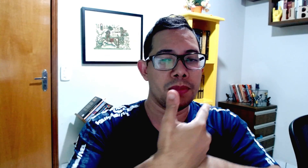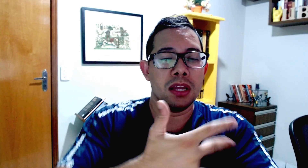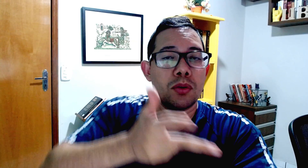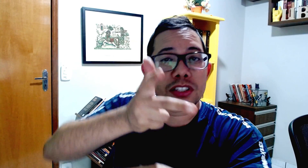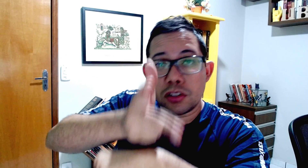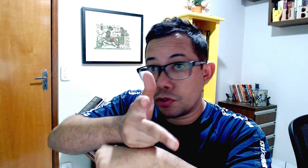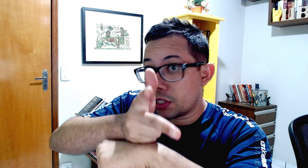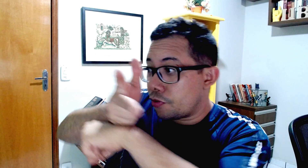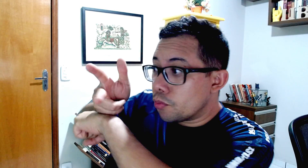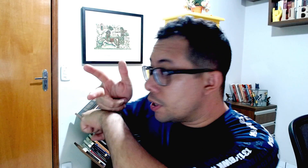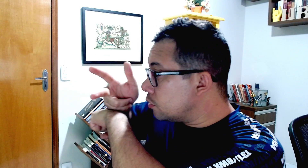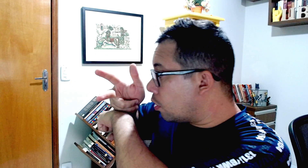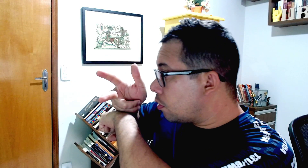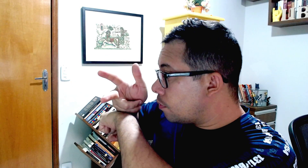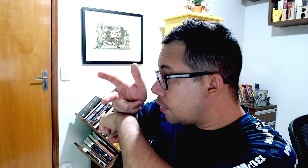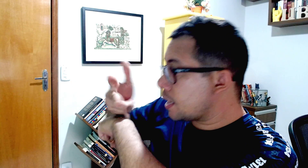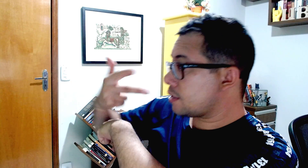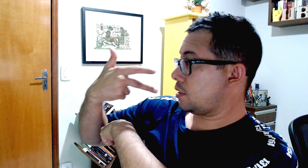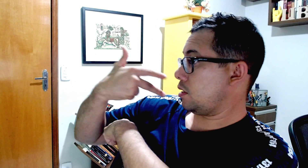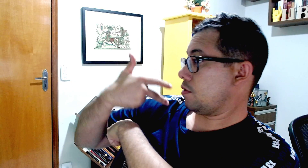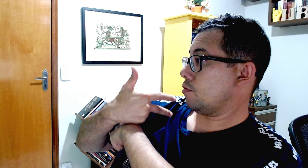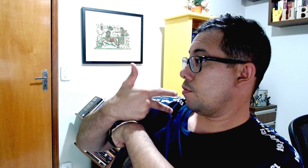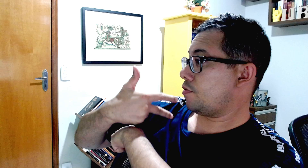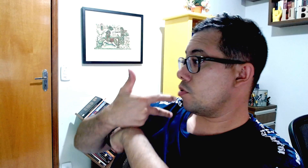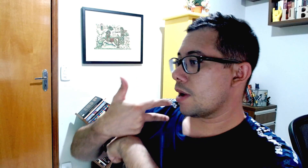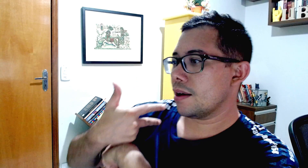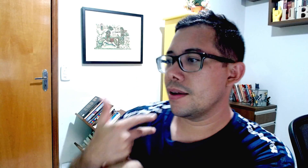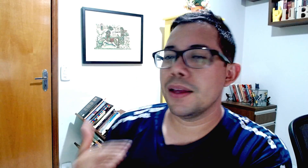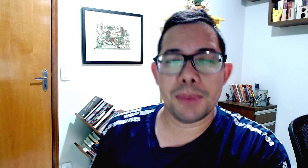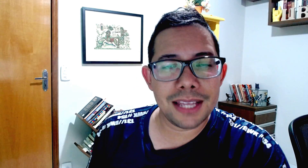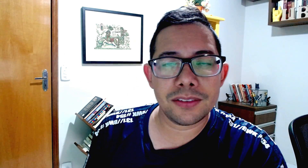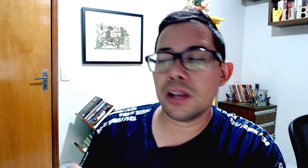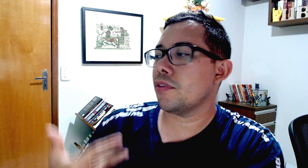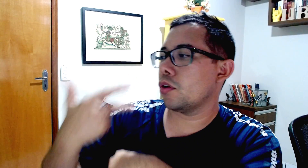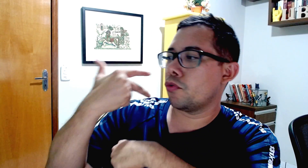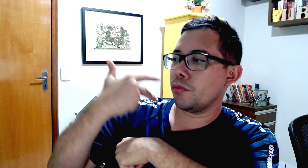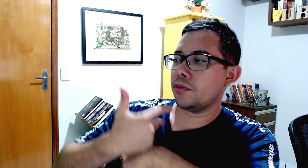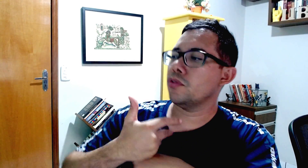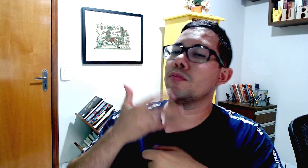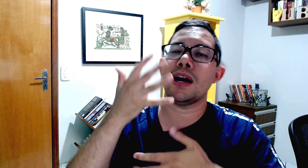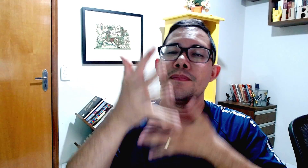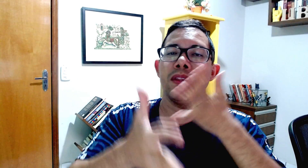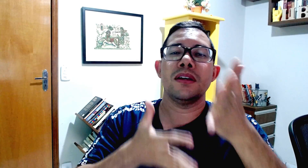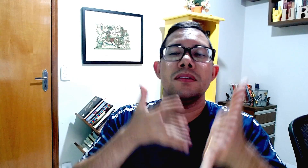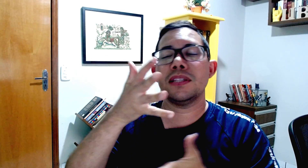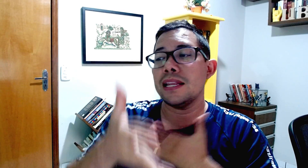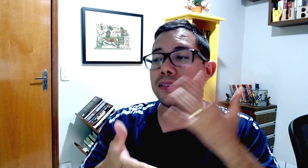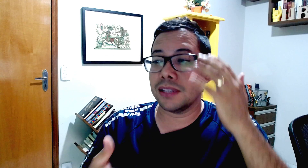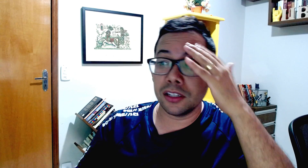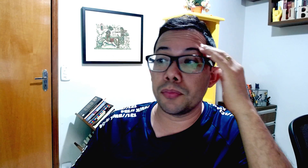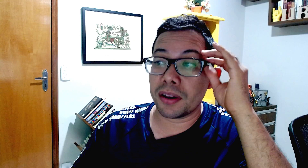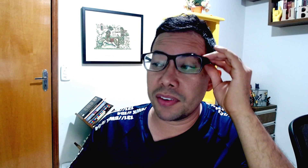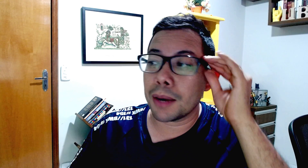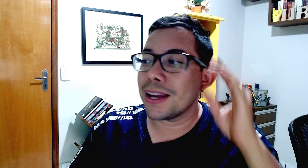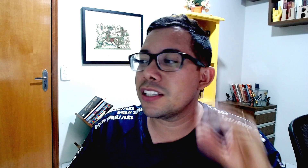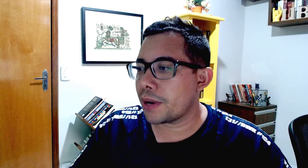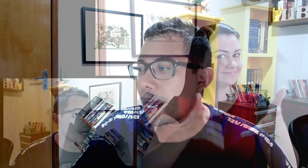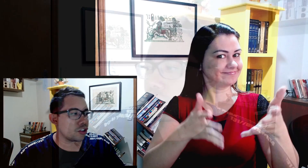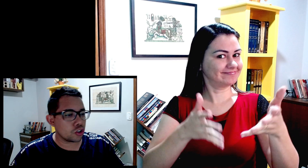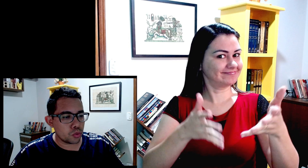Então assim vou estar filmando, ó, e assim vou me filmar. Beleza? Então ela fala, eu vou me filmar sinalizando para ficar mais prático